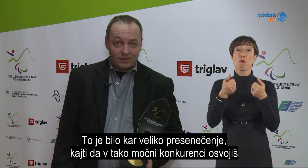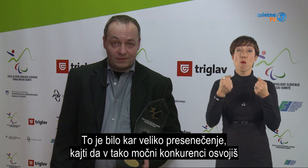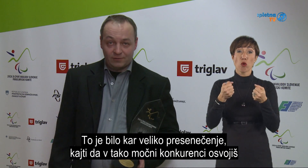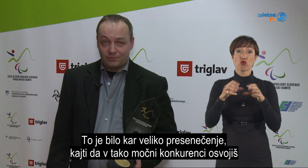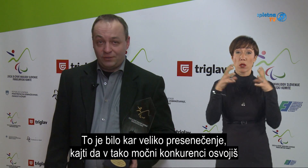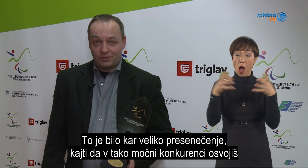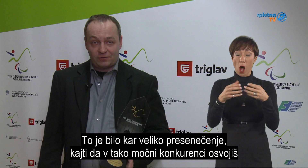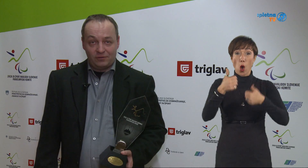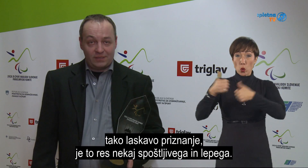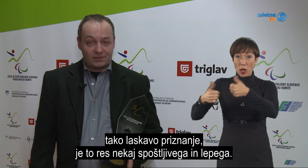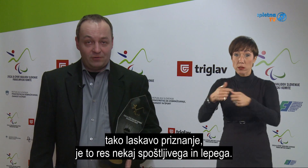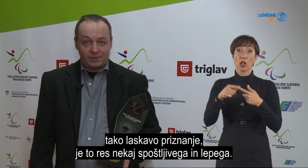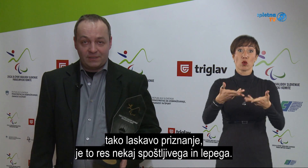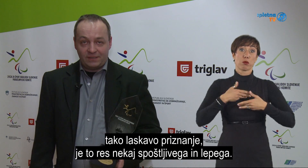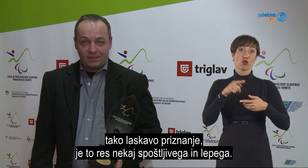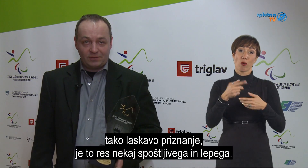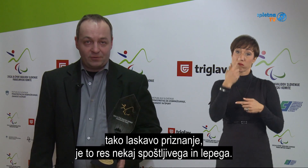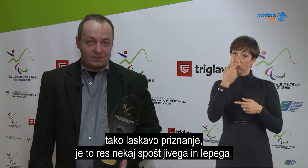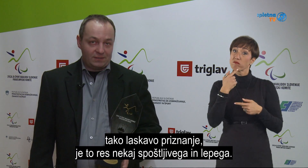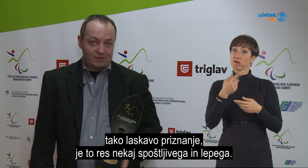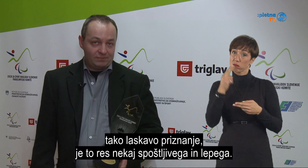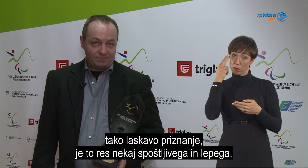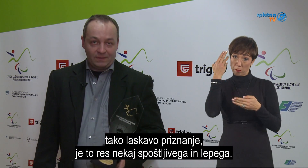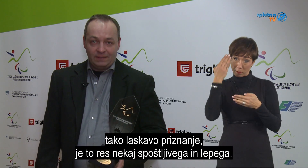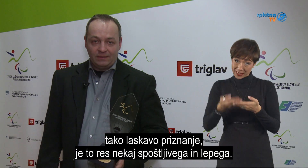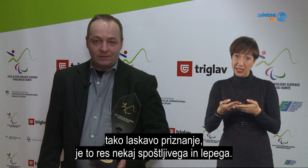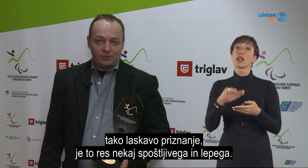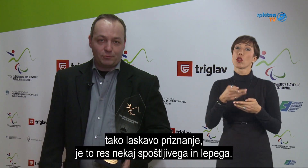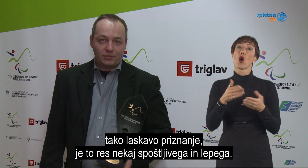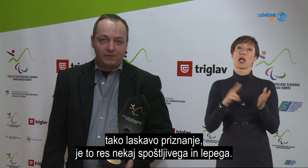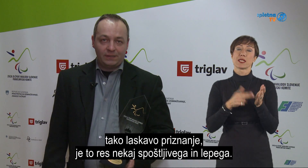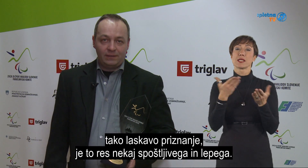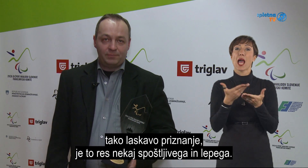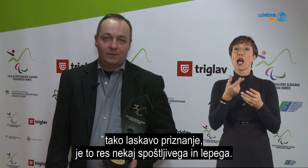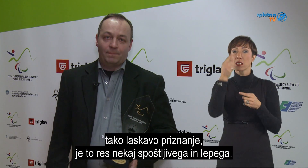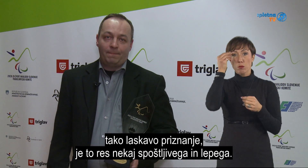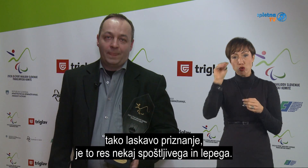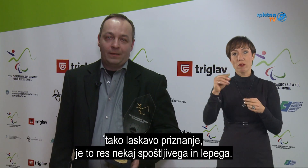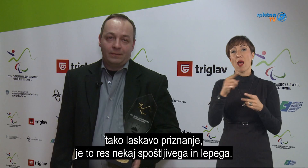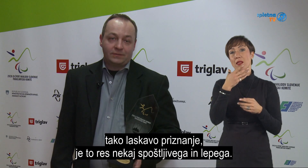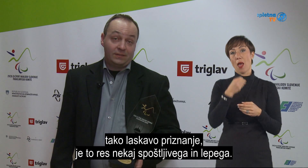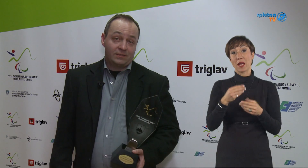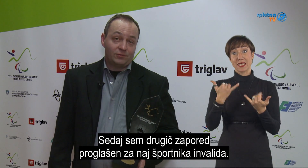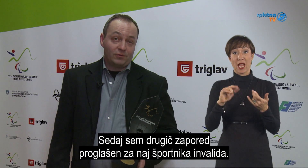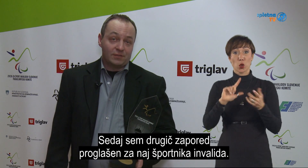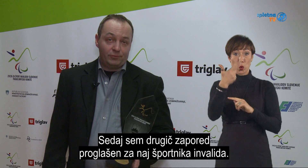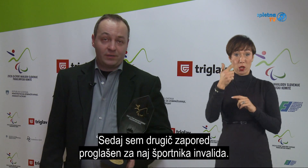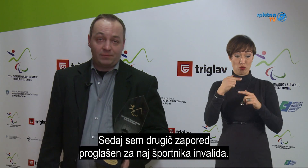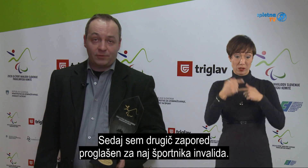konkurenci, da osvojiš tako laskavo priznanje, je to res nekaj zelo spoštljivega in lepega. Sedaj sem drugič zapored